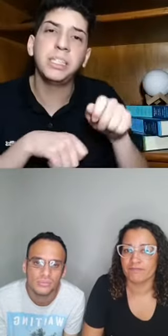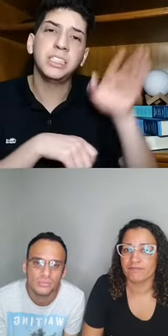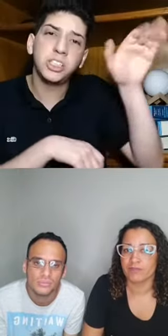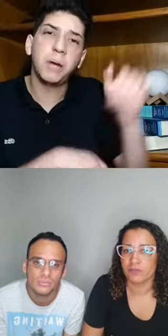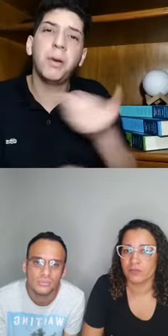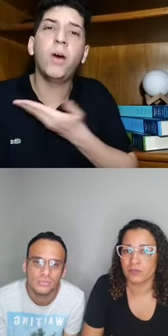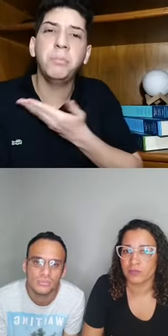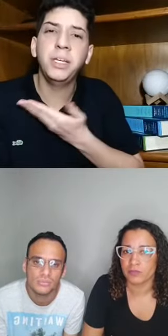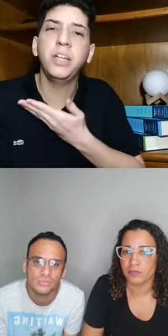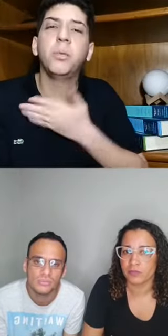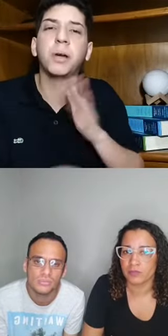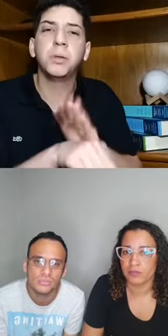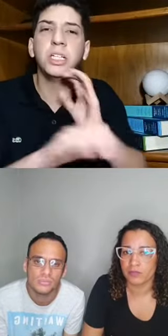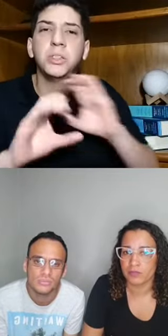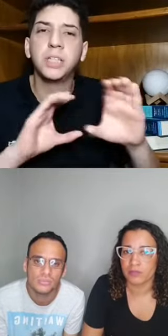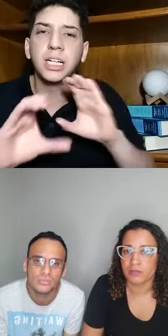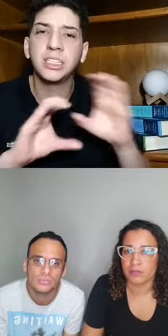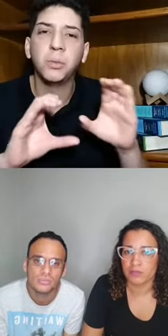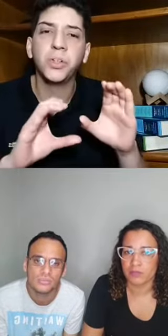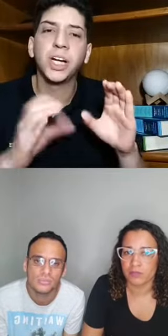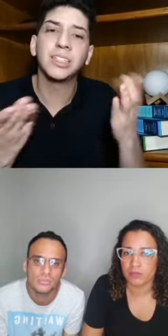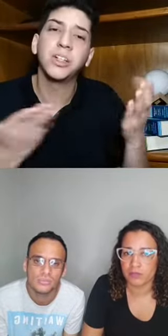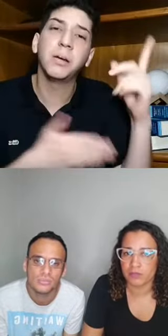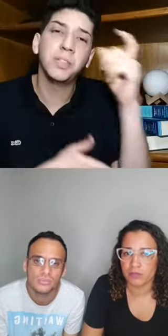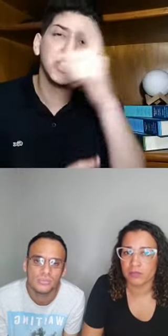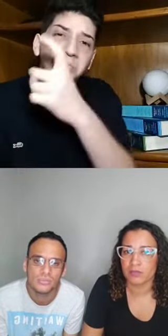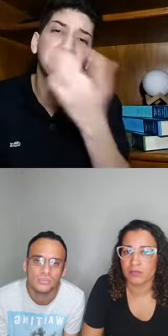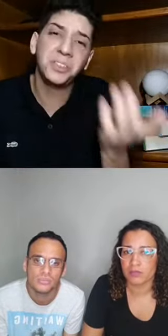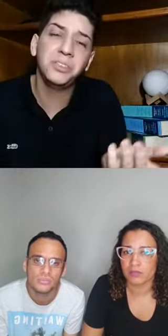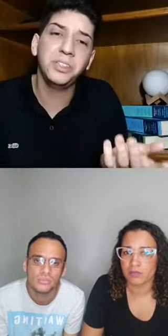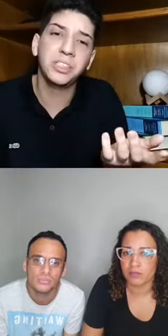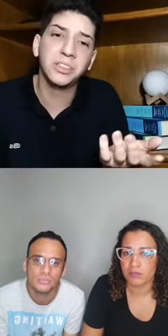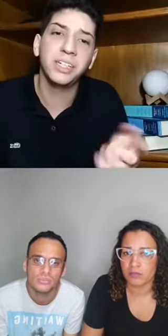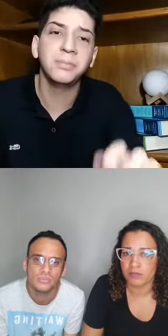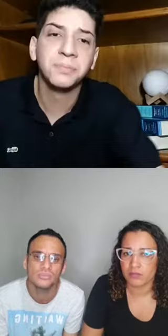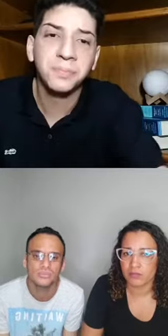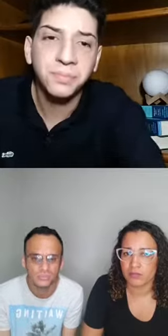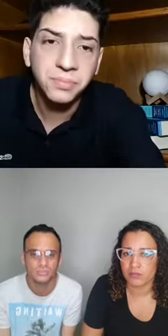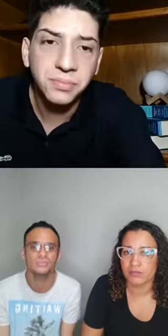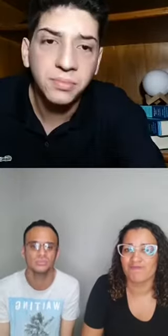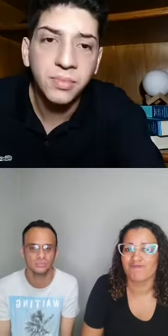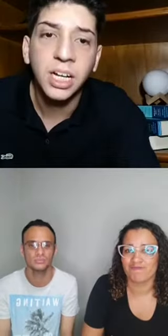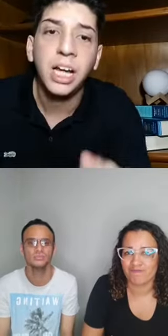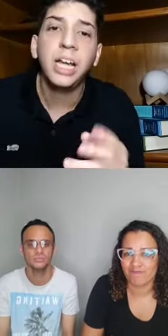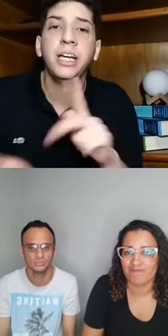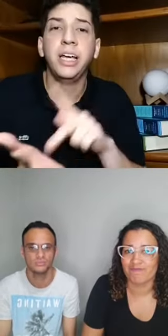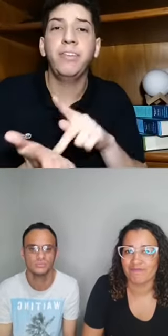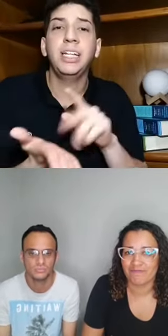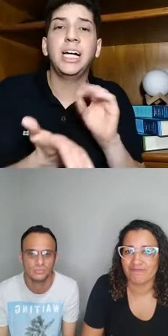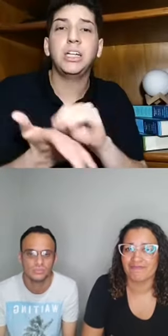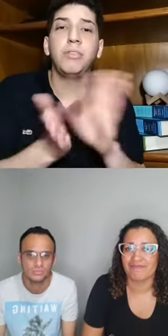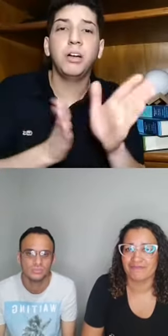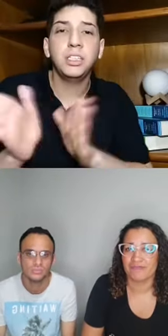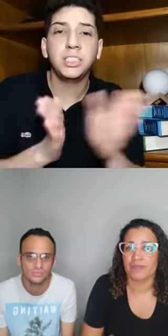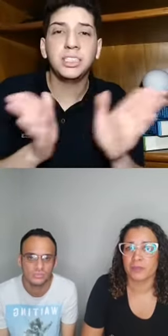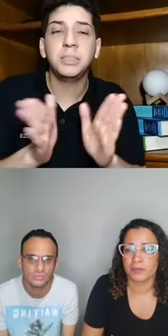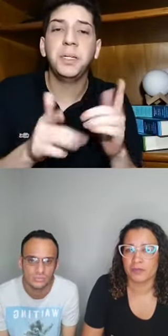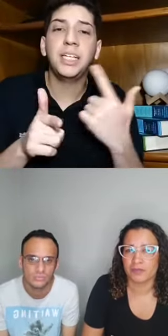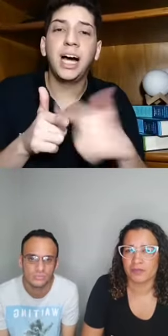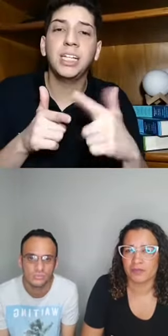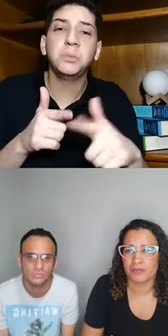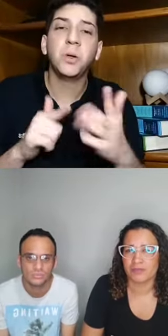Aí eu preciso chamar um amigo para poder ajudar nessa comunicação e acabo achando difícil, né? E é verdade, a falta